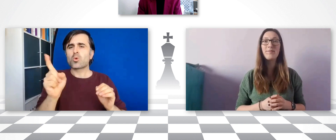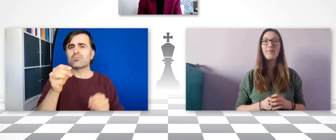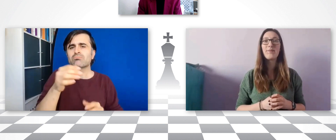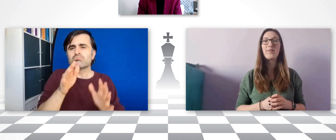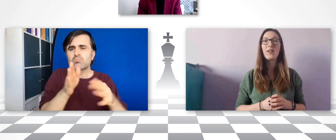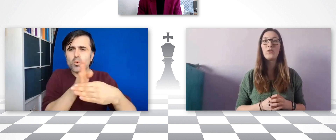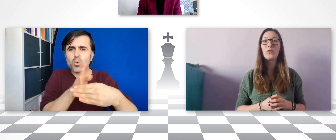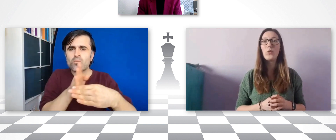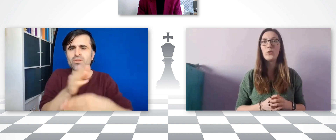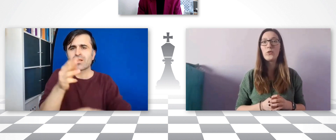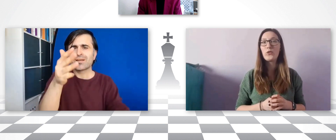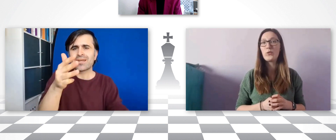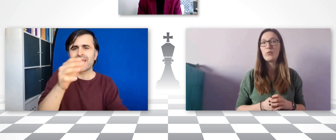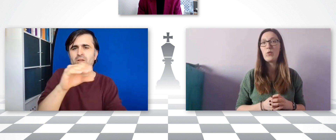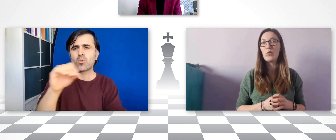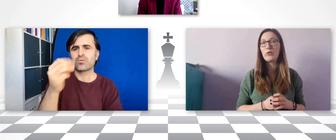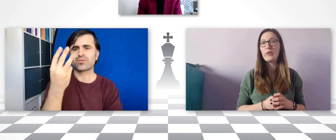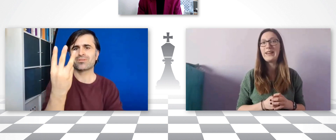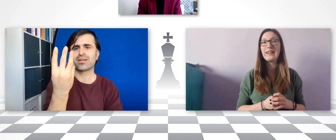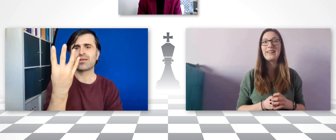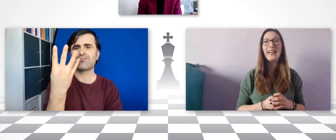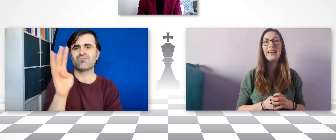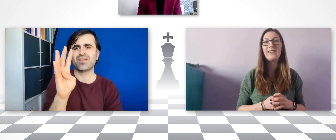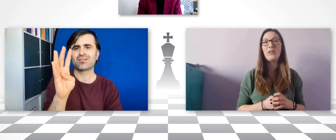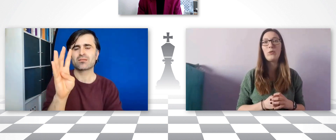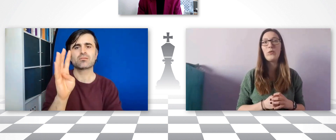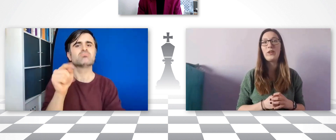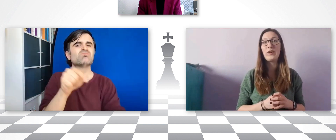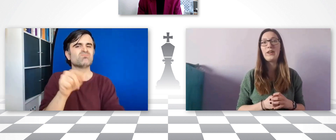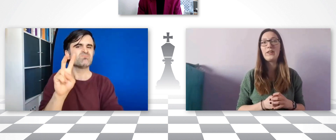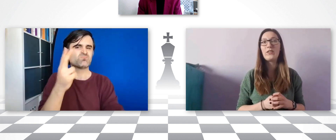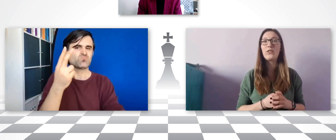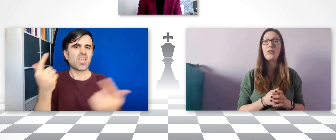Ja. Tot ongeveer